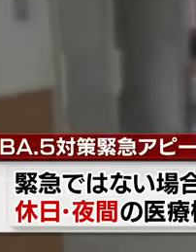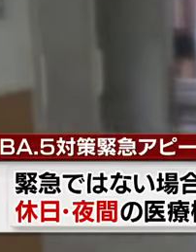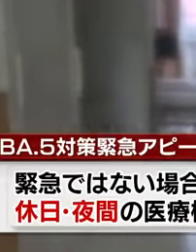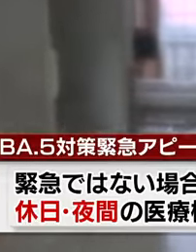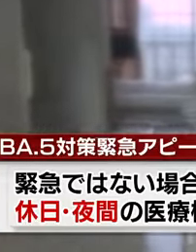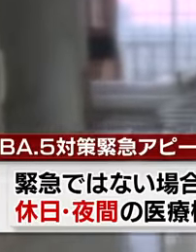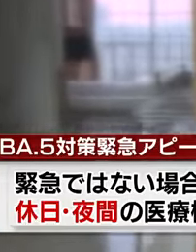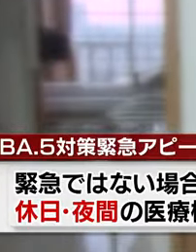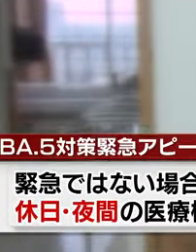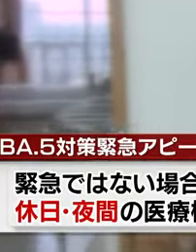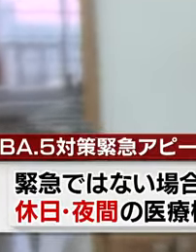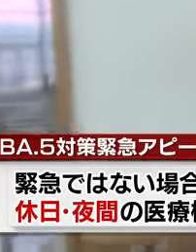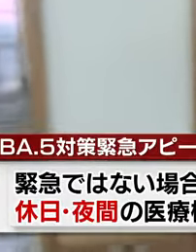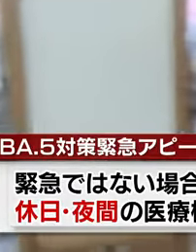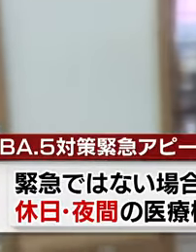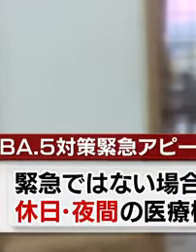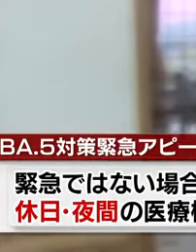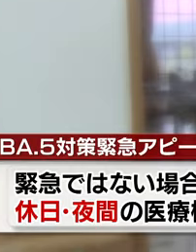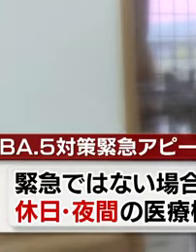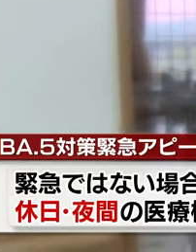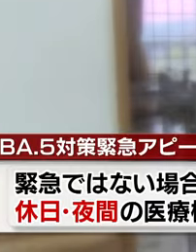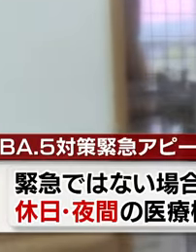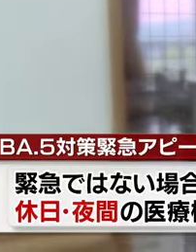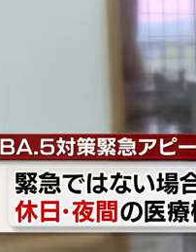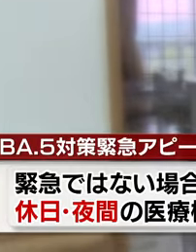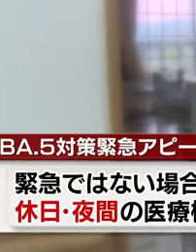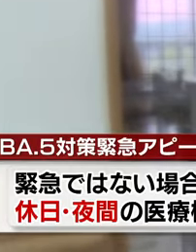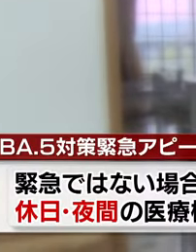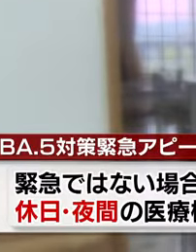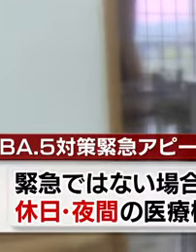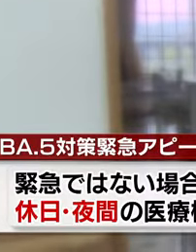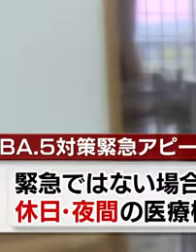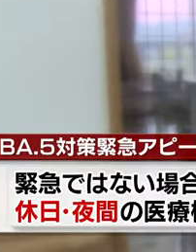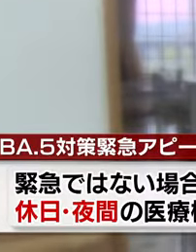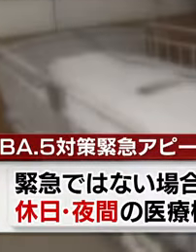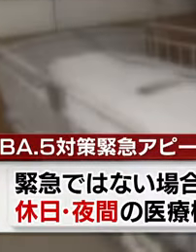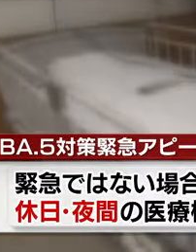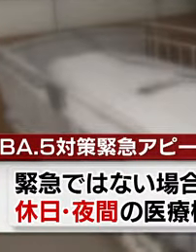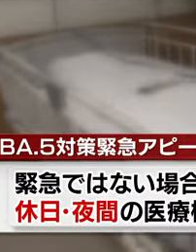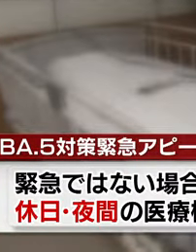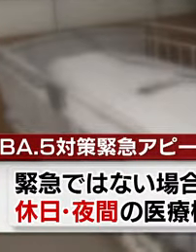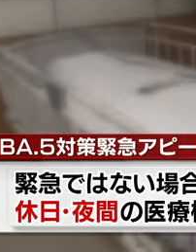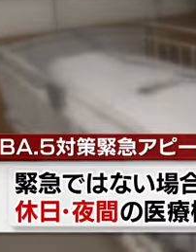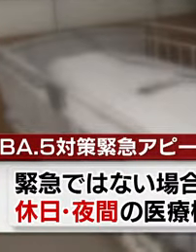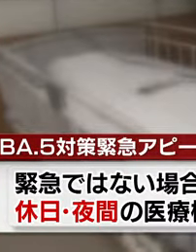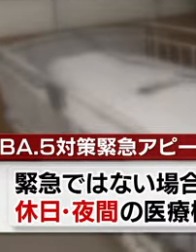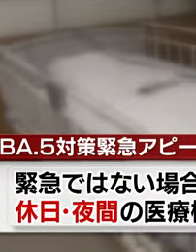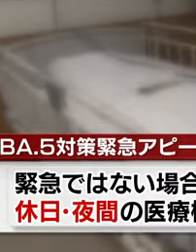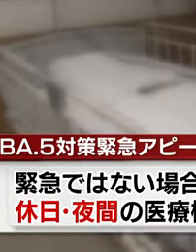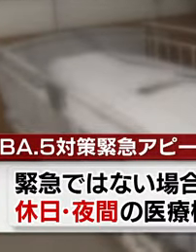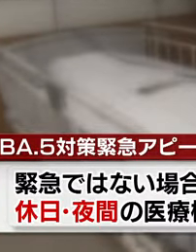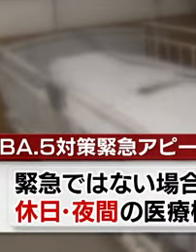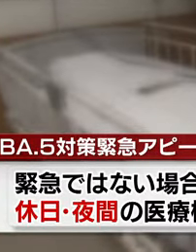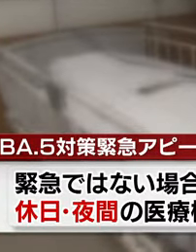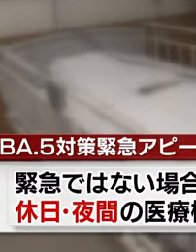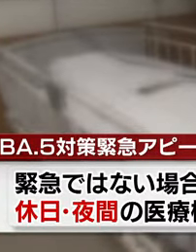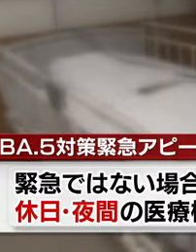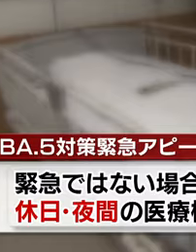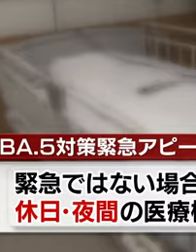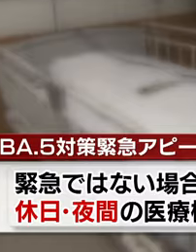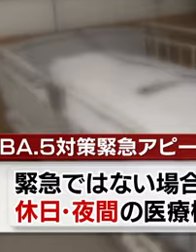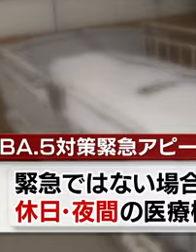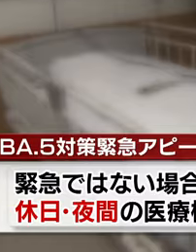ていることから緊急ではない場合は休日夜間の受信は控えるよう求める内容となっています